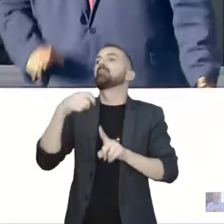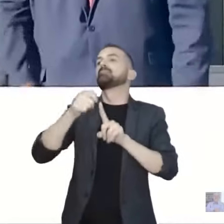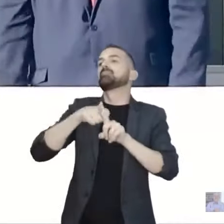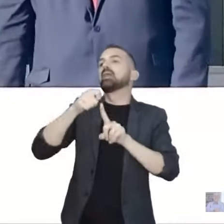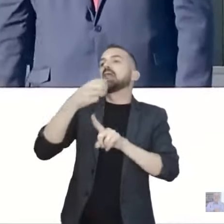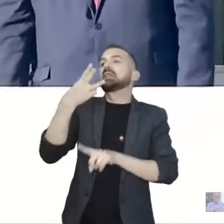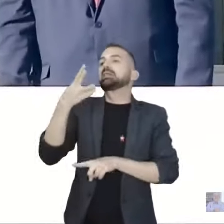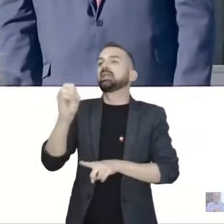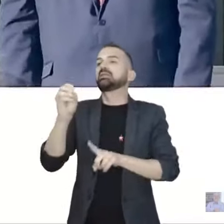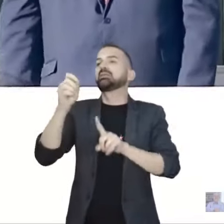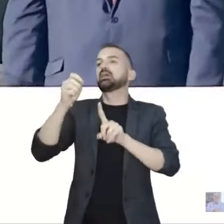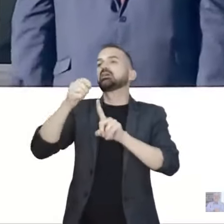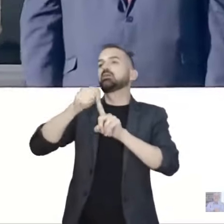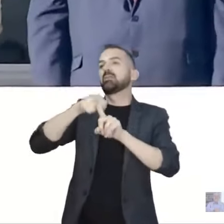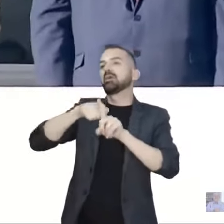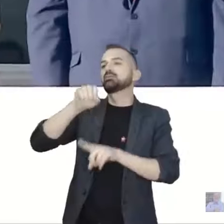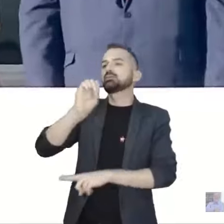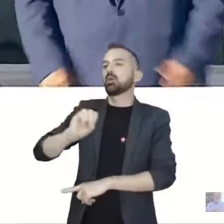2022.